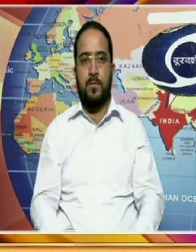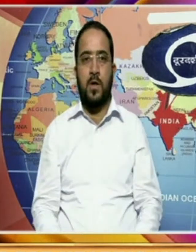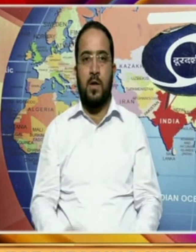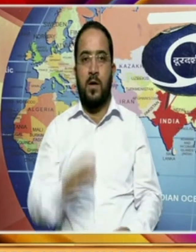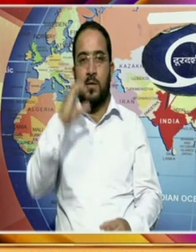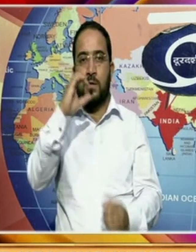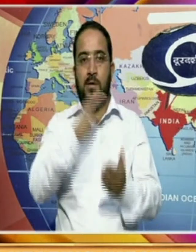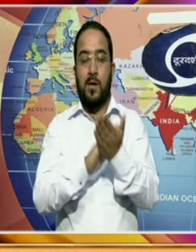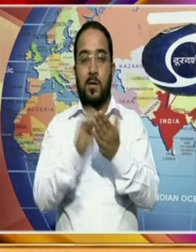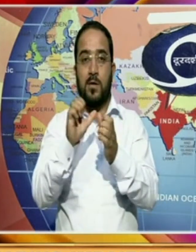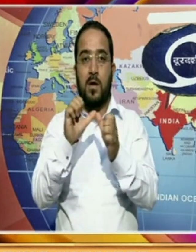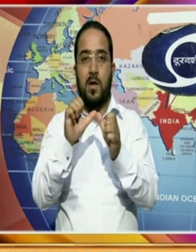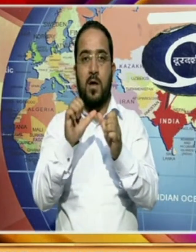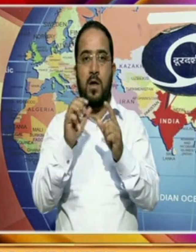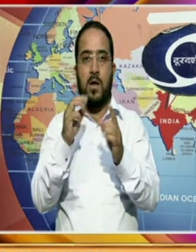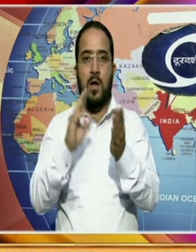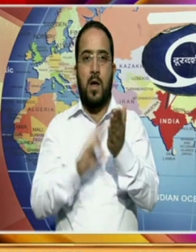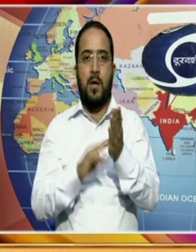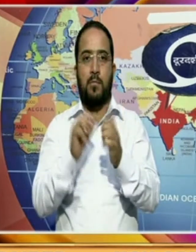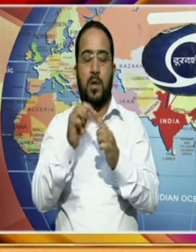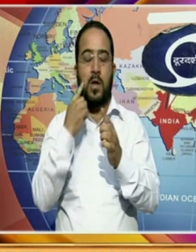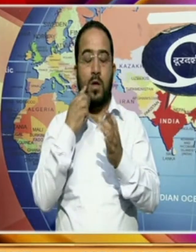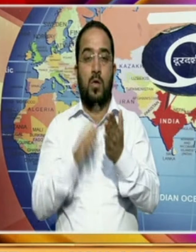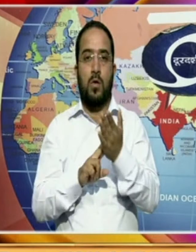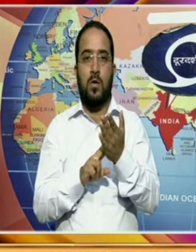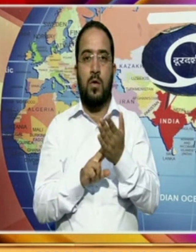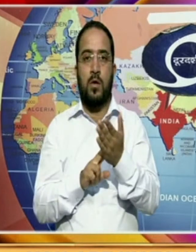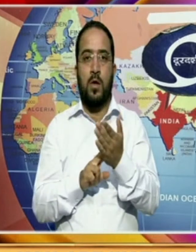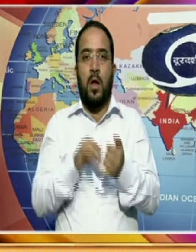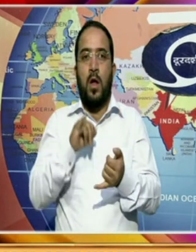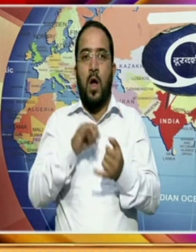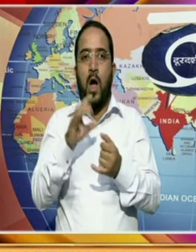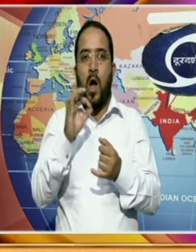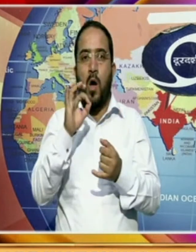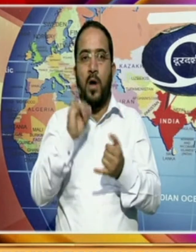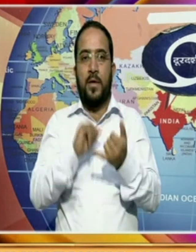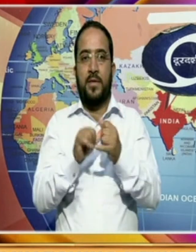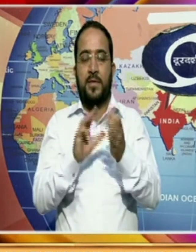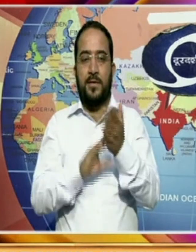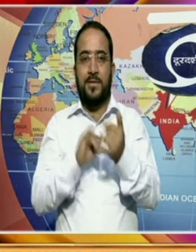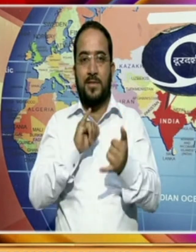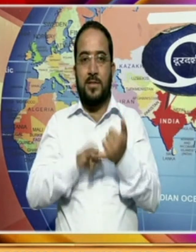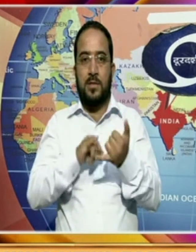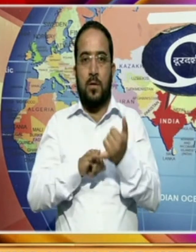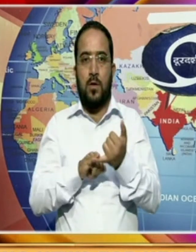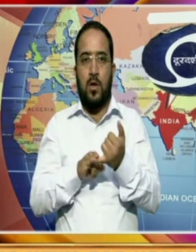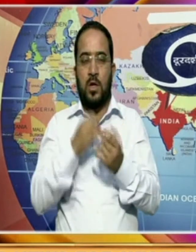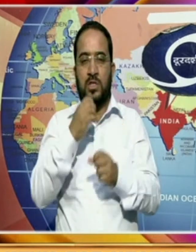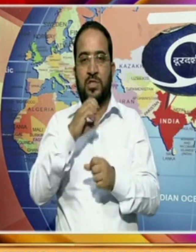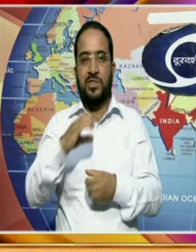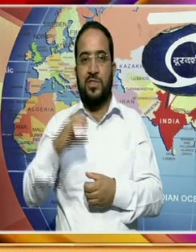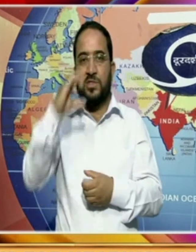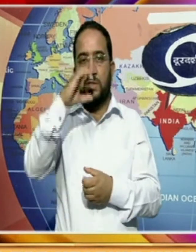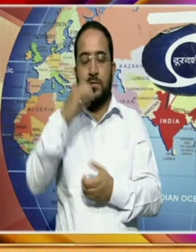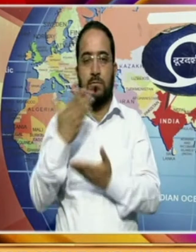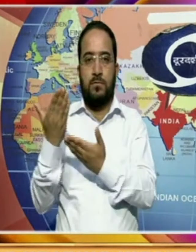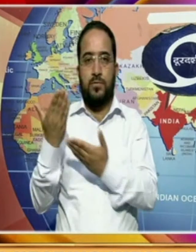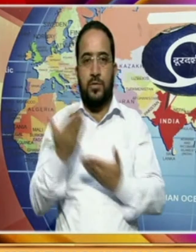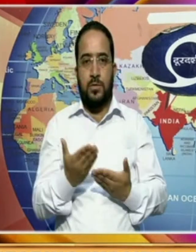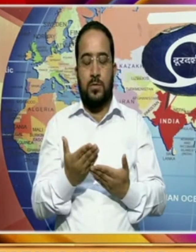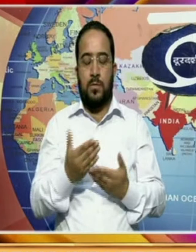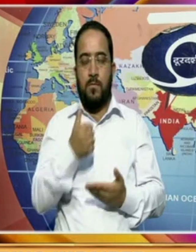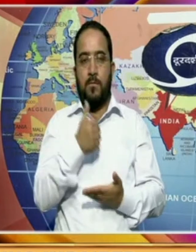चैंपियनशिप की इब्तदाई तकरीब पर महकमा जंगलात और खेलों के अंडर सेक्रेटरी बतौर मेहमान खसूसी शरीक